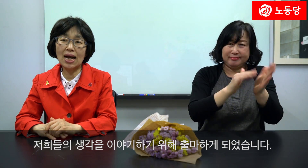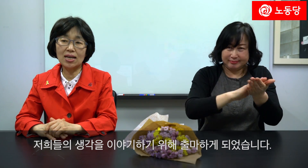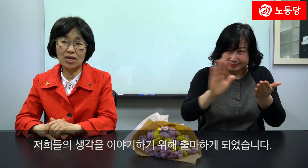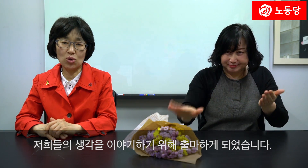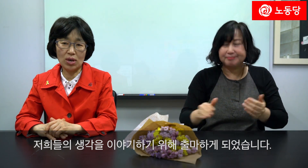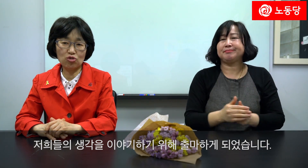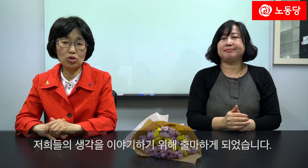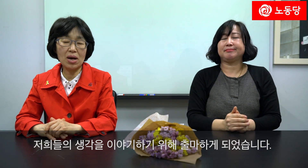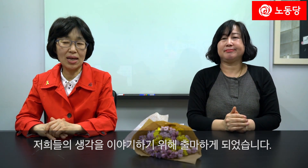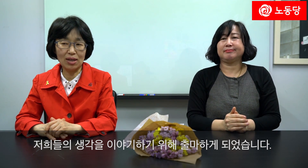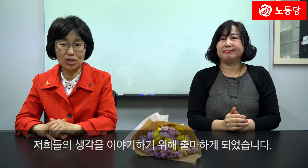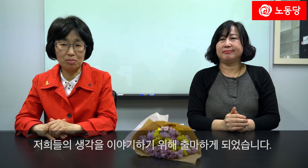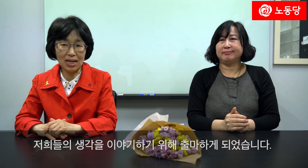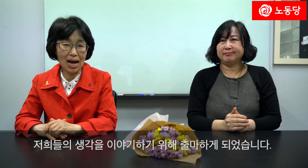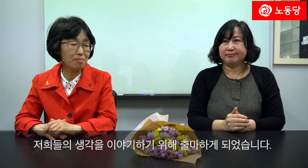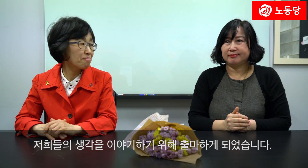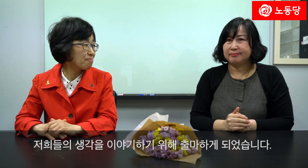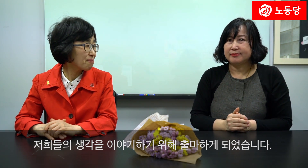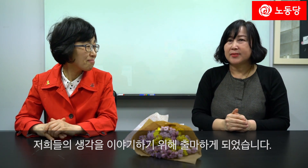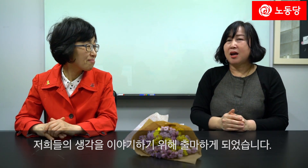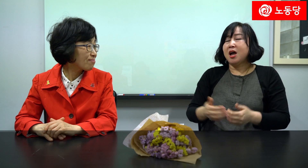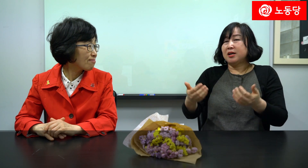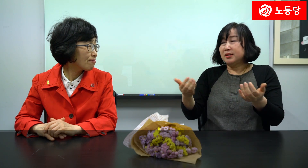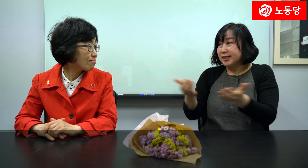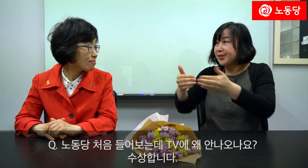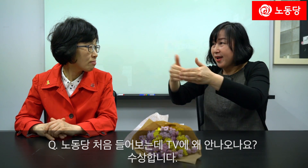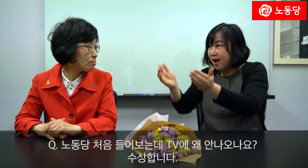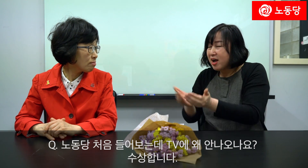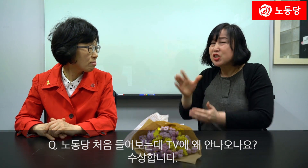생각을 이야기하기 위해 출마하게 되었습니다.